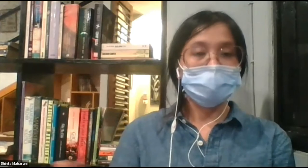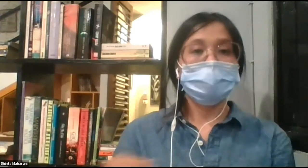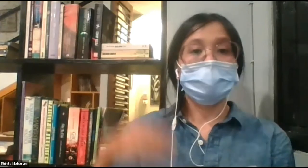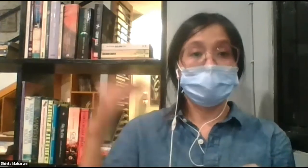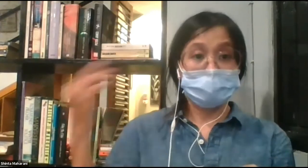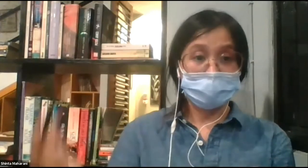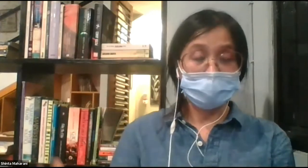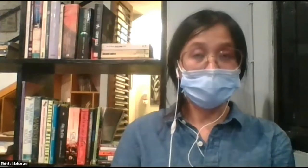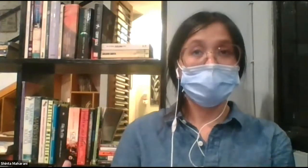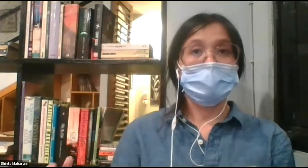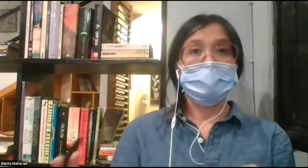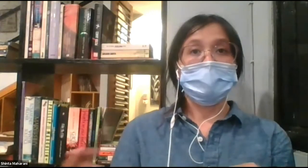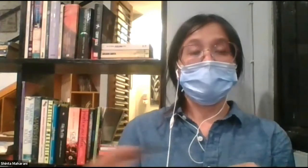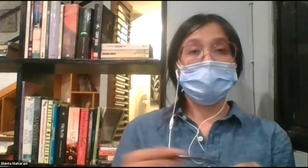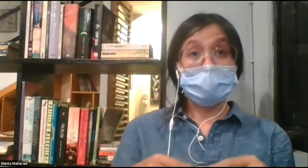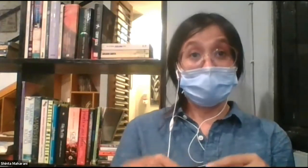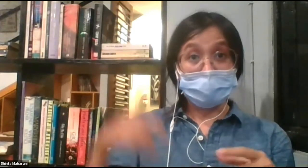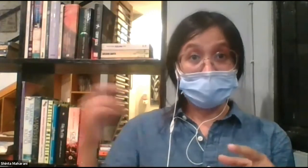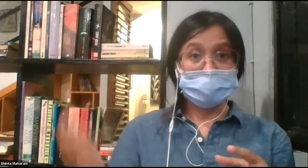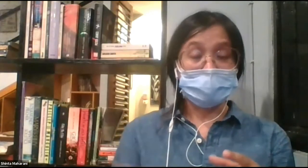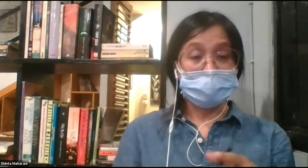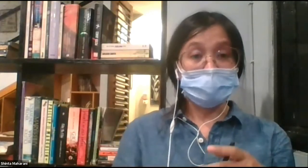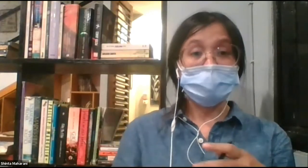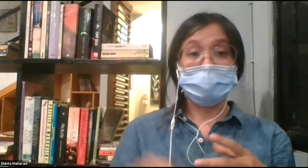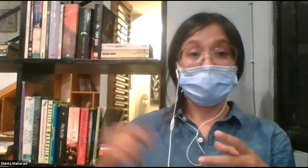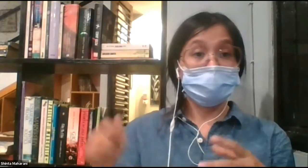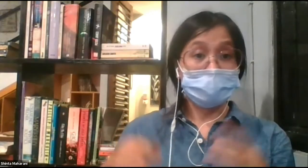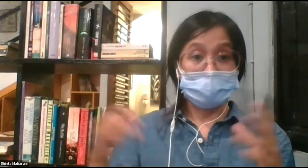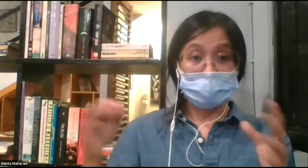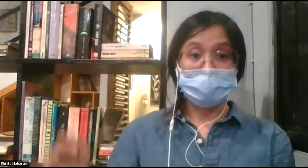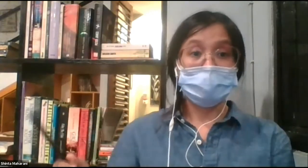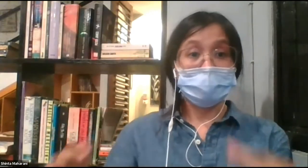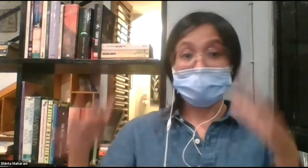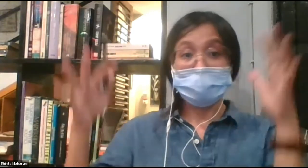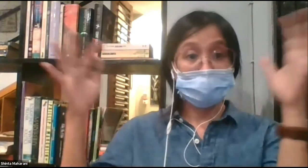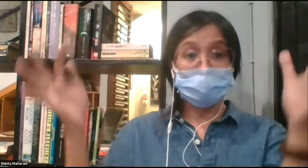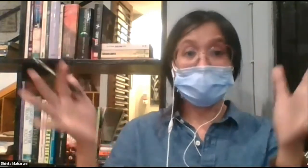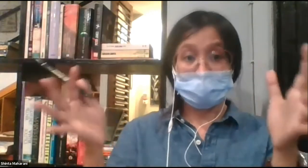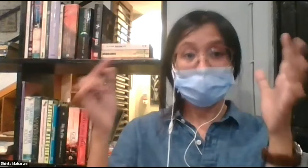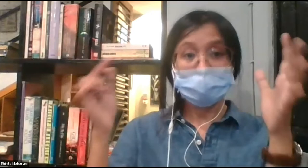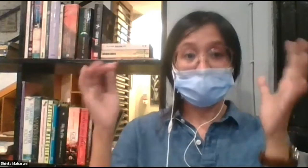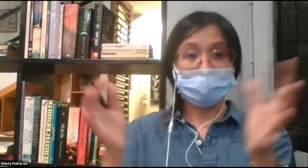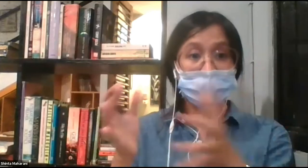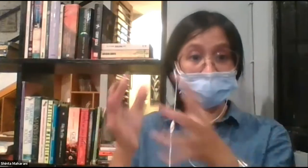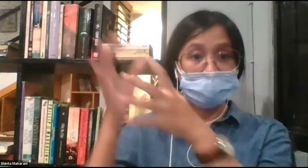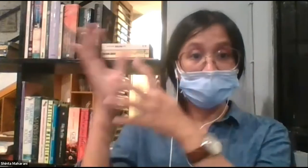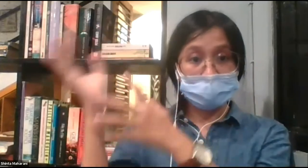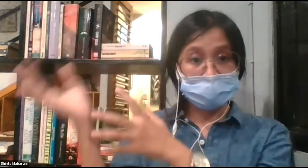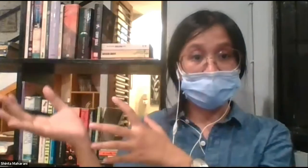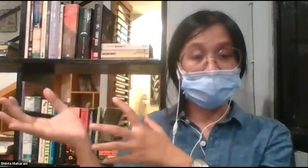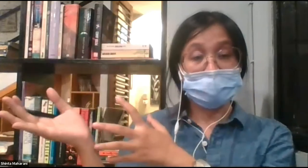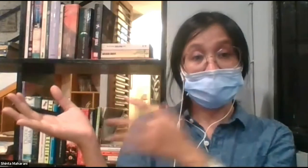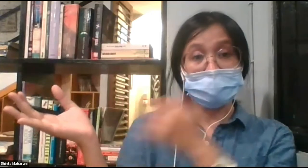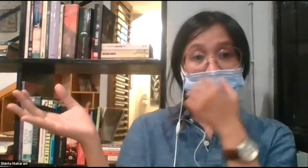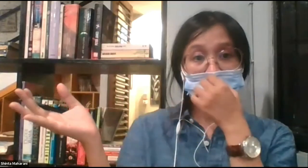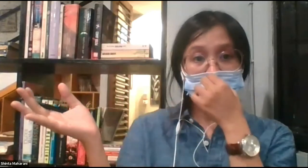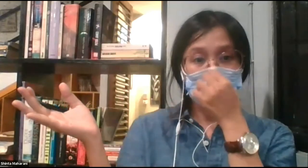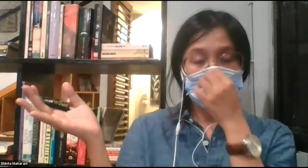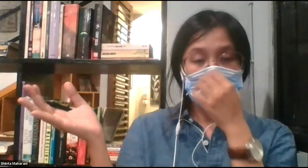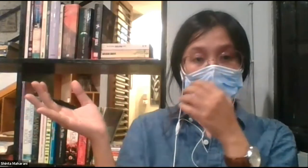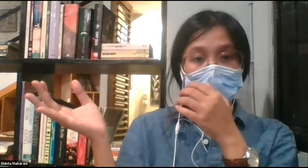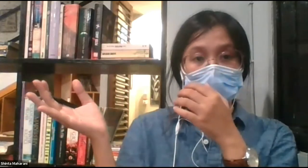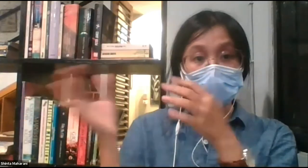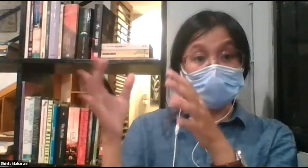lapangan, mengamati, kemudian wawancara dengan sejumlah narasumber, dan menemukan fakta-fakta yang ada di lapangan